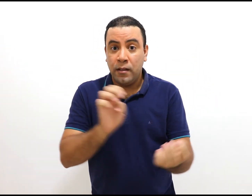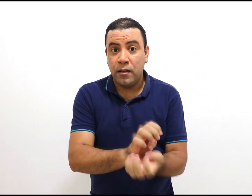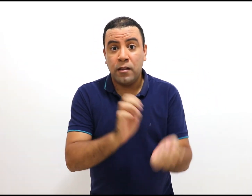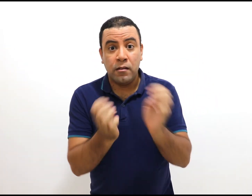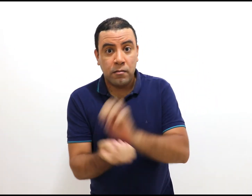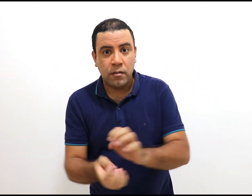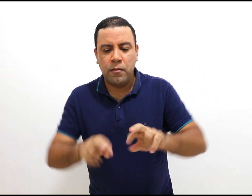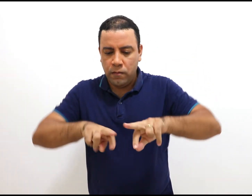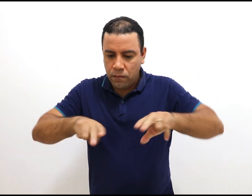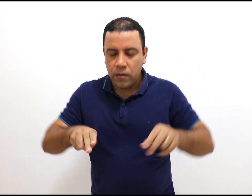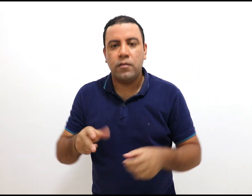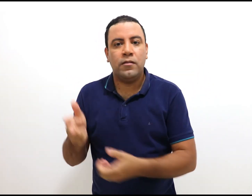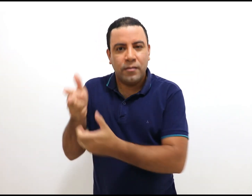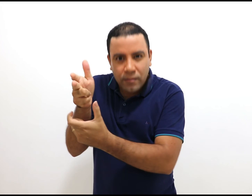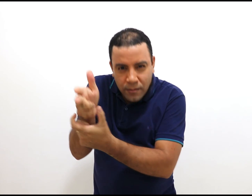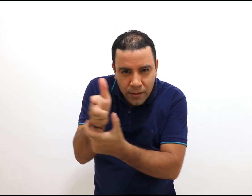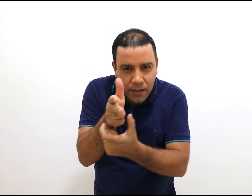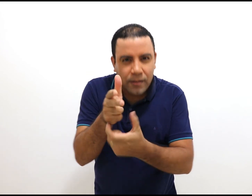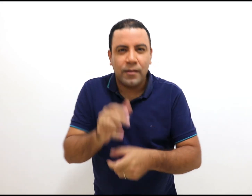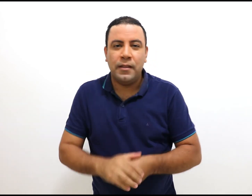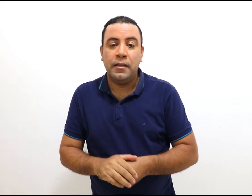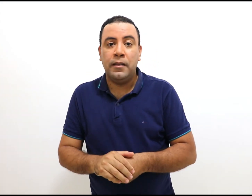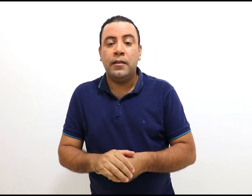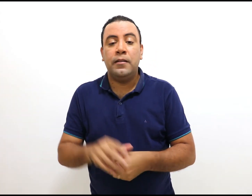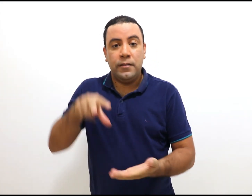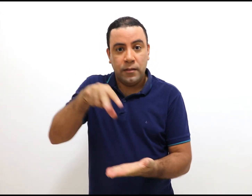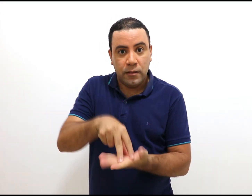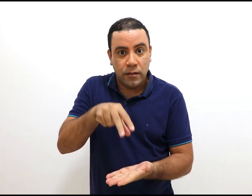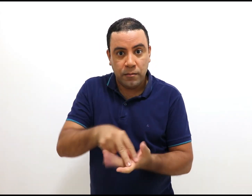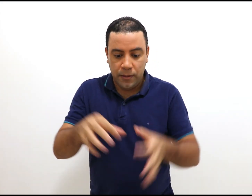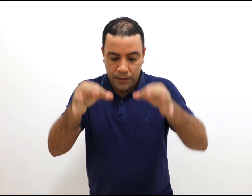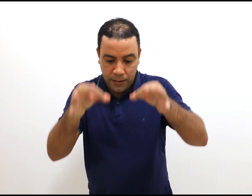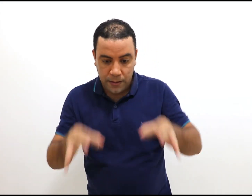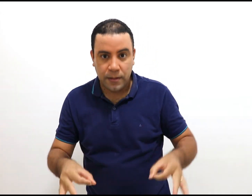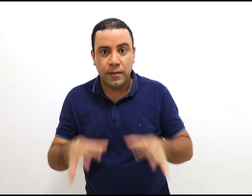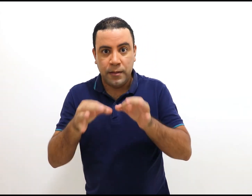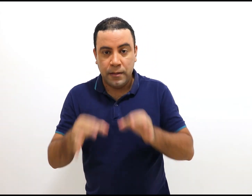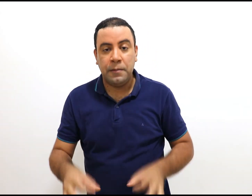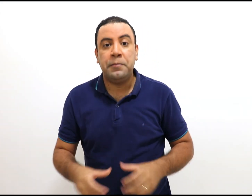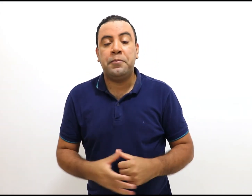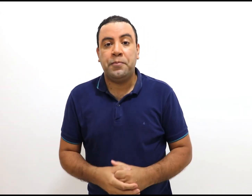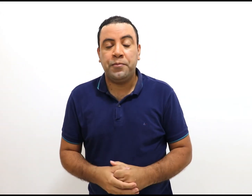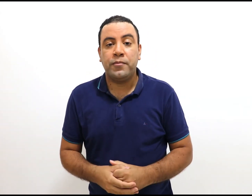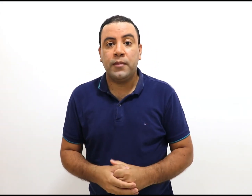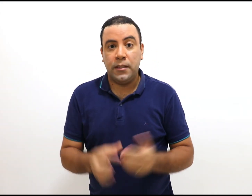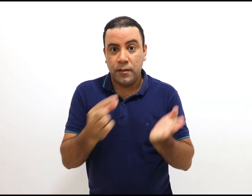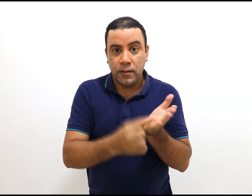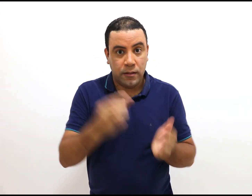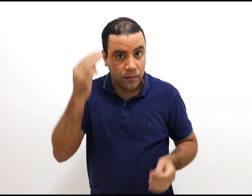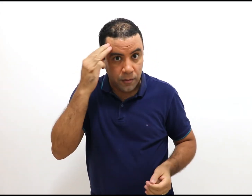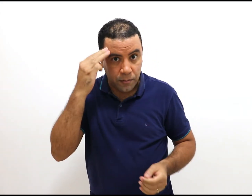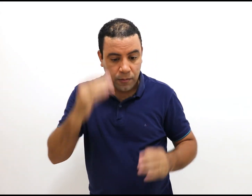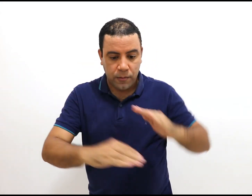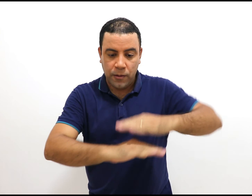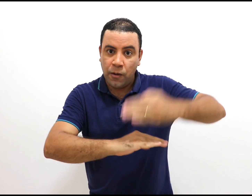equipamentos como câmera e tripé, cartão de memória e computador do